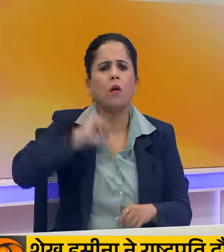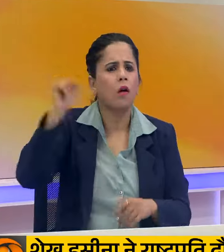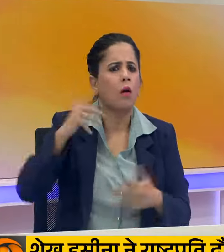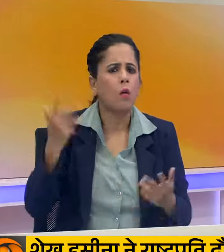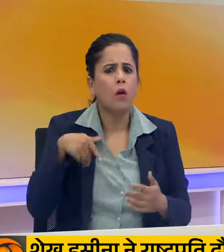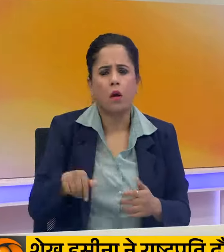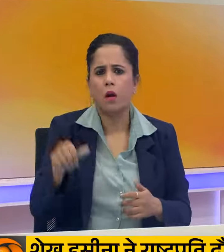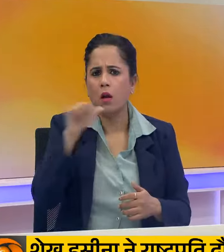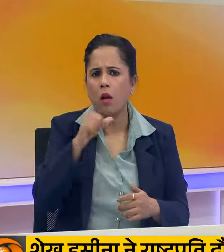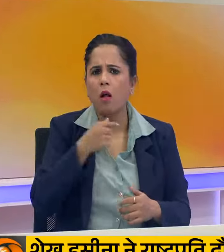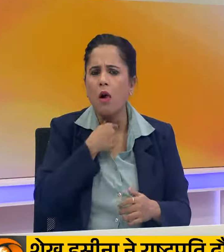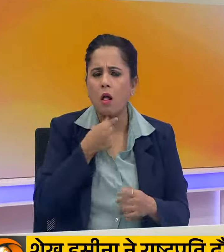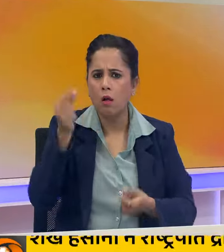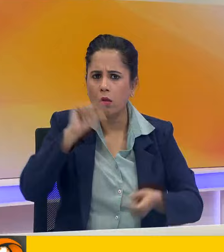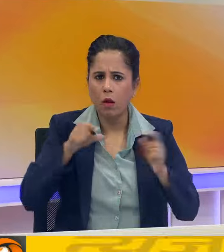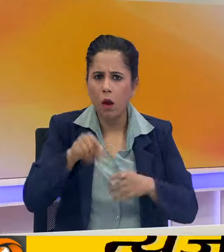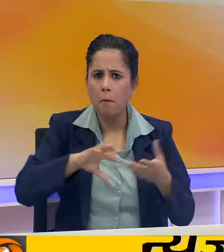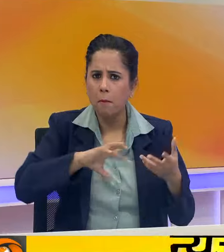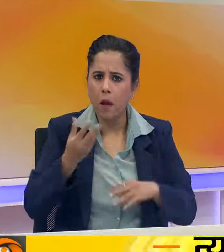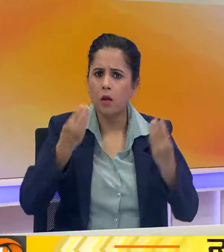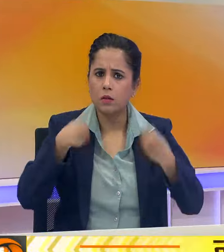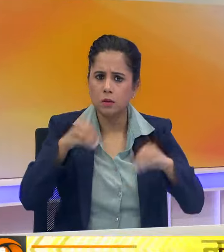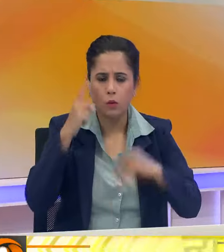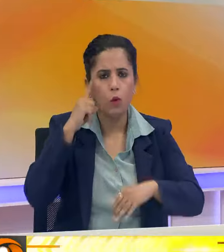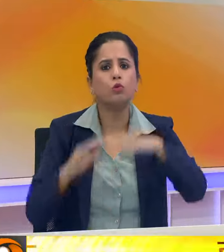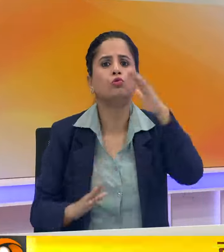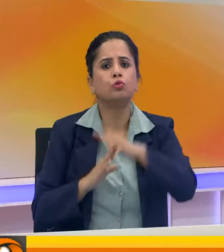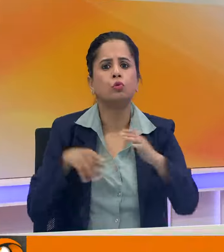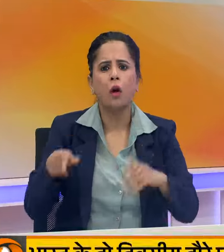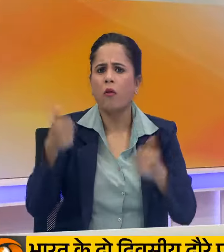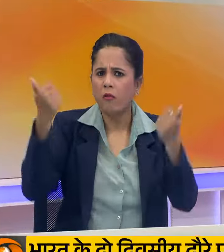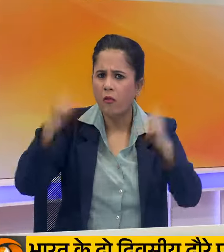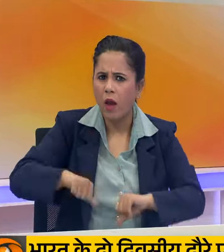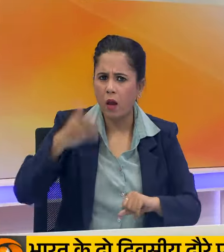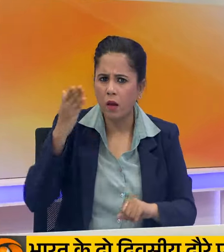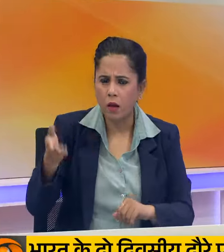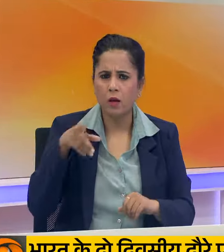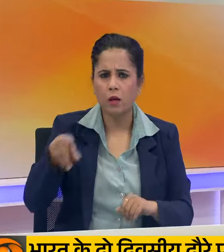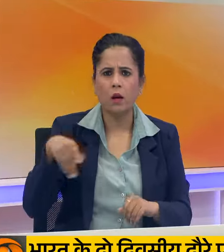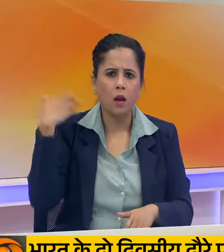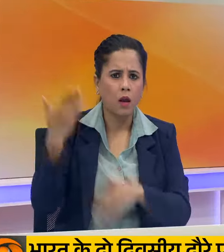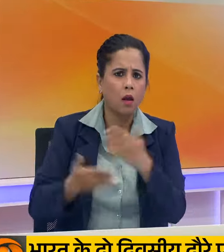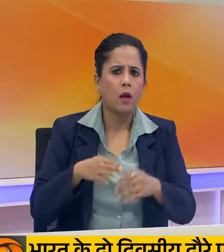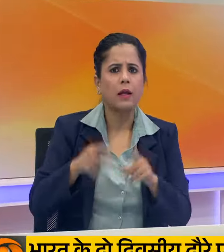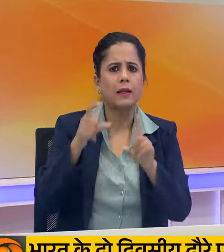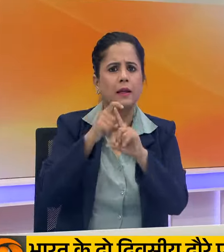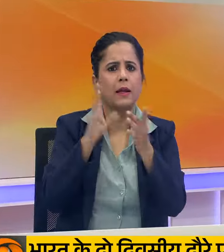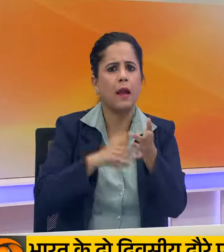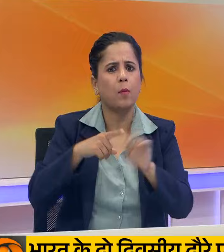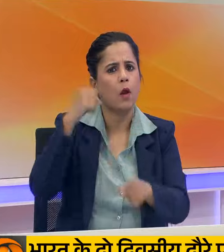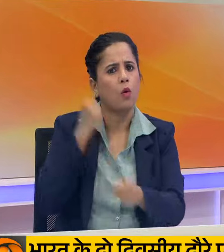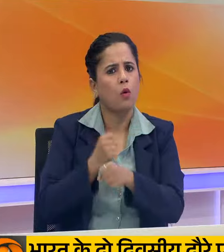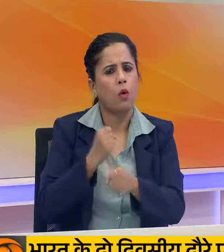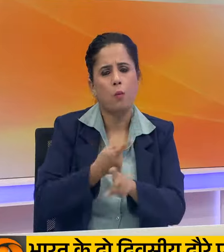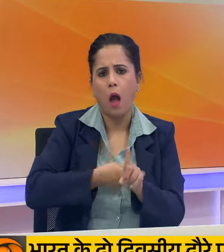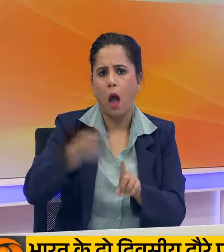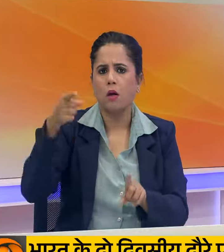अवैध शराब के उत्पादन और बिक्री को रोकने में असमर्थ रही सत्तारूढ़ डीएम के सरकार के